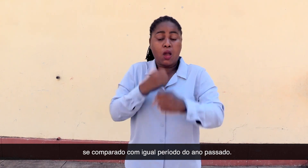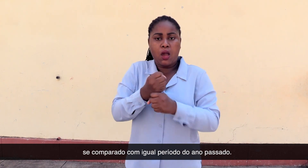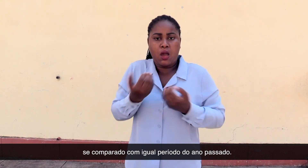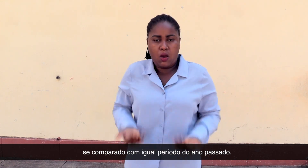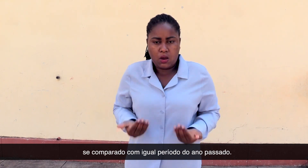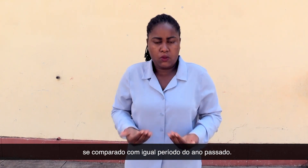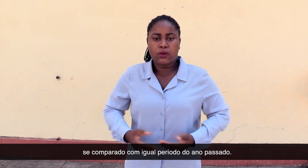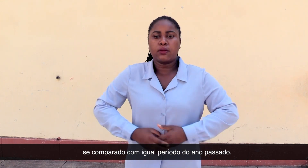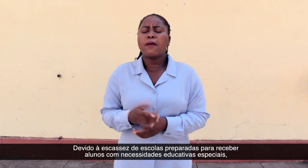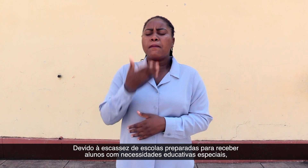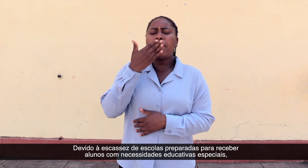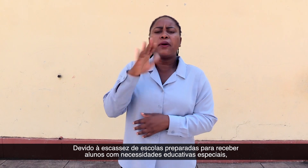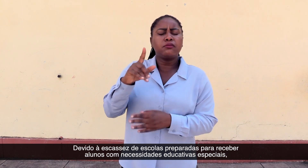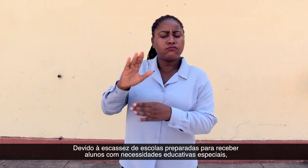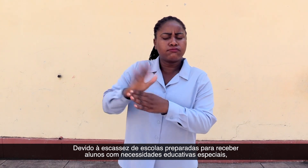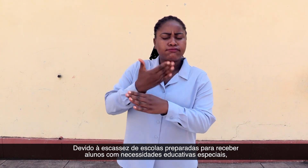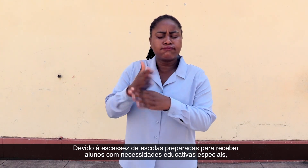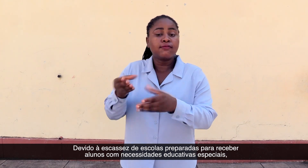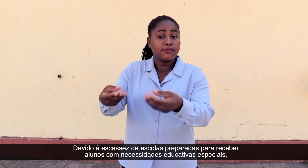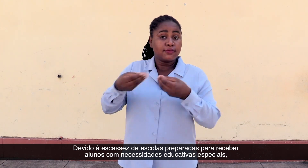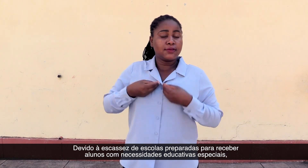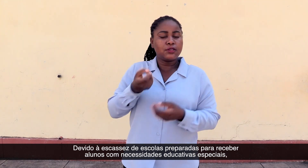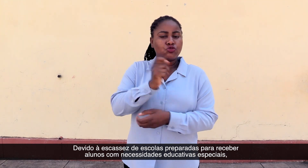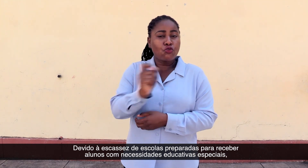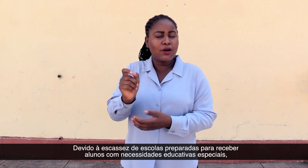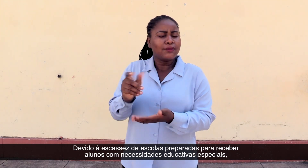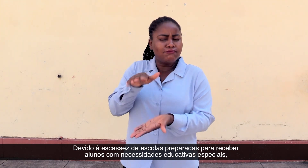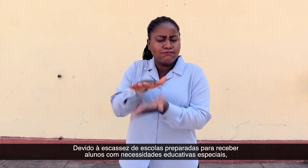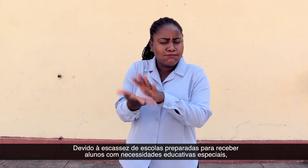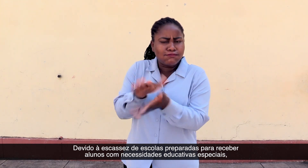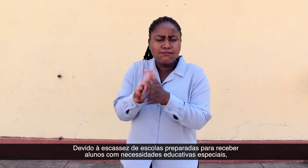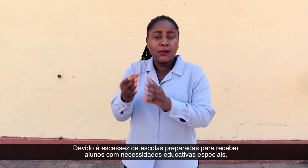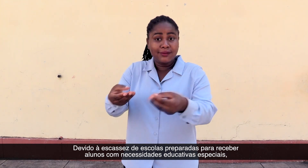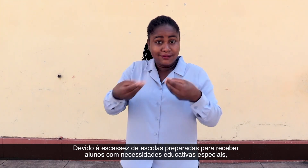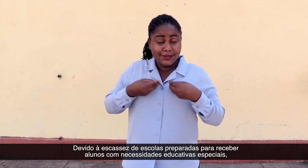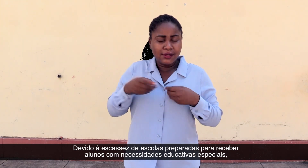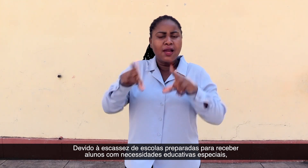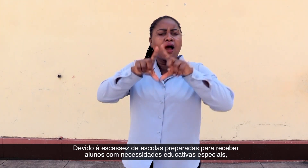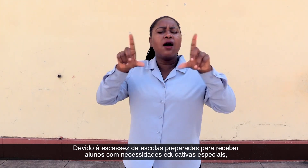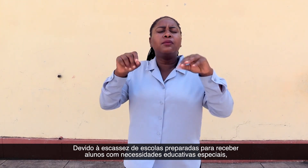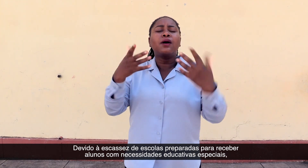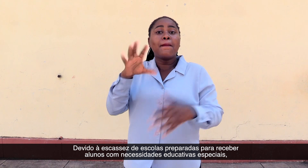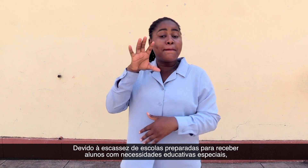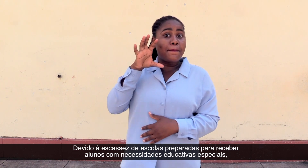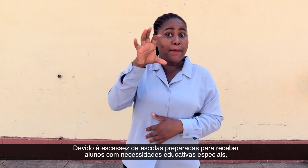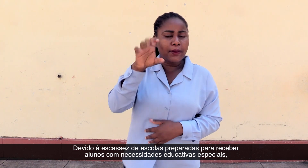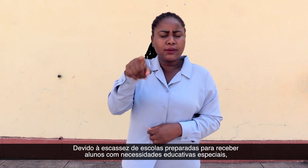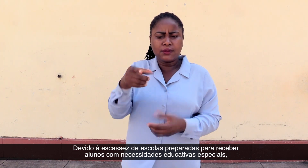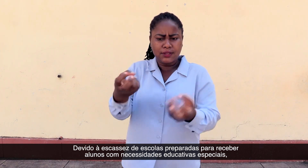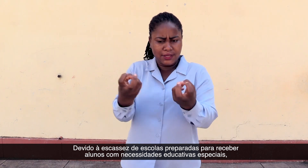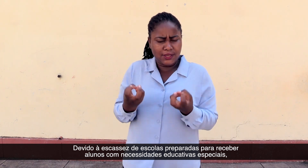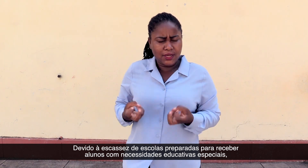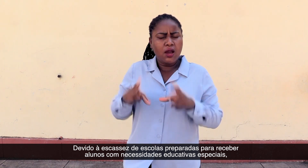do ano passado. Devido à escassez de escolas preparadas para receber alunos com necessidades